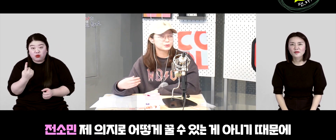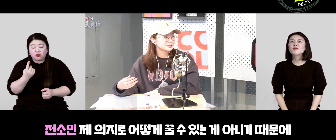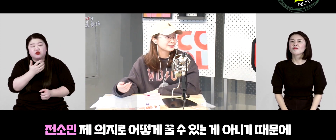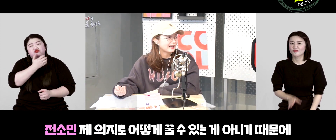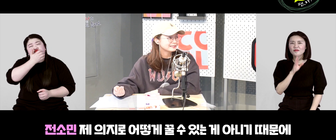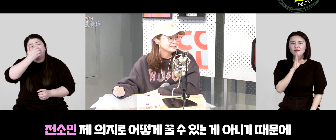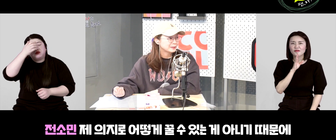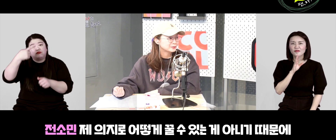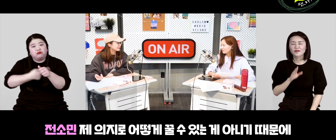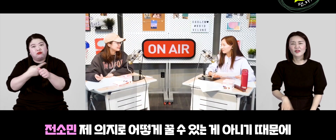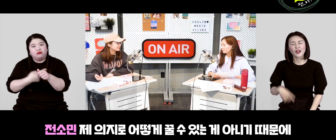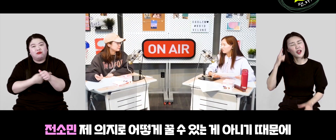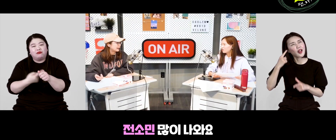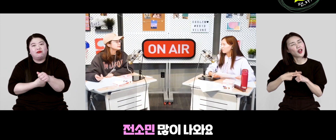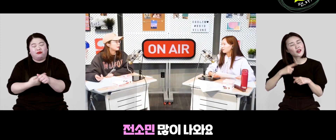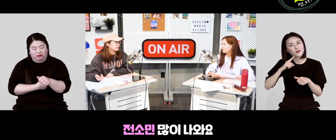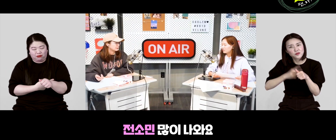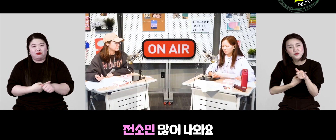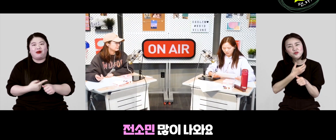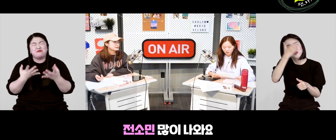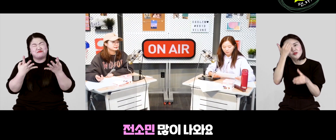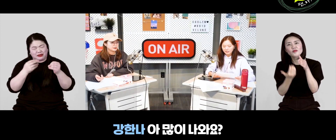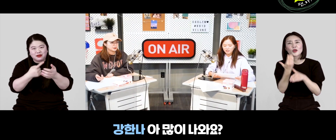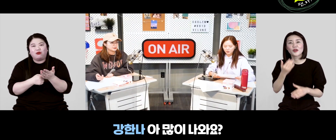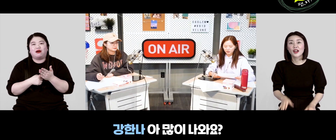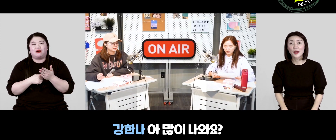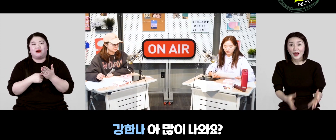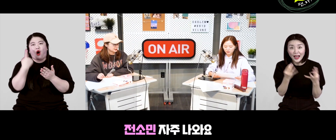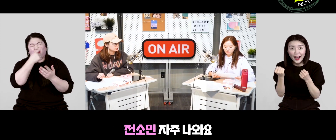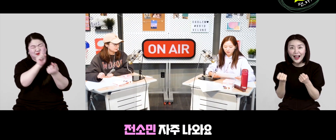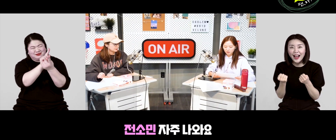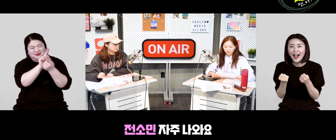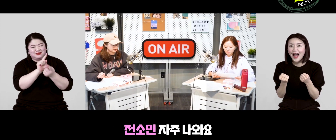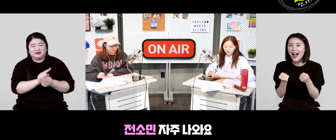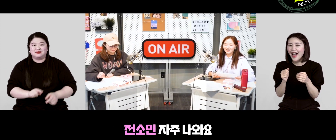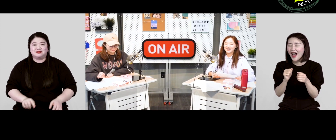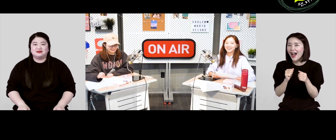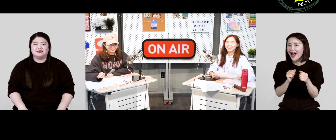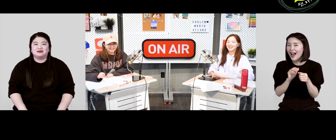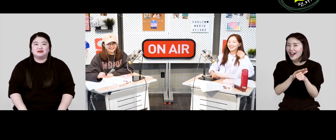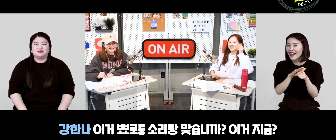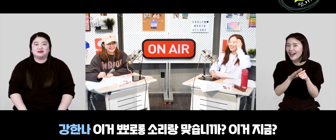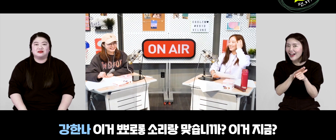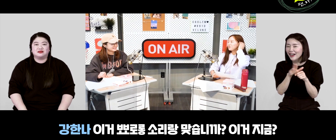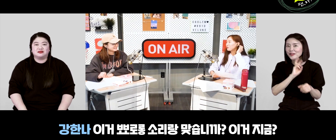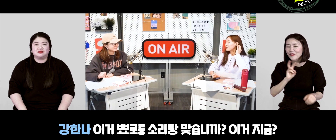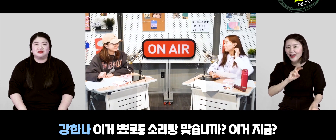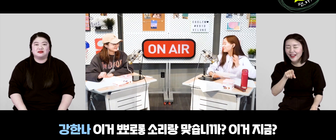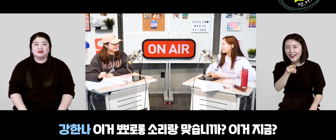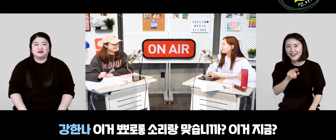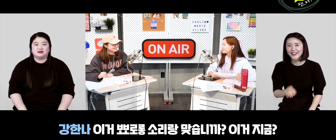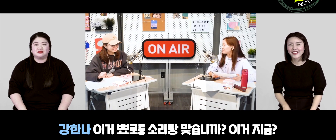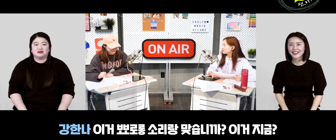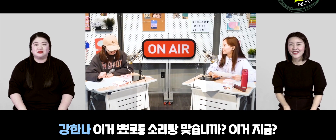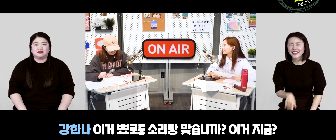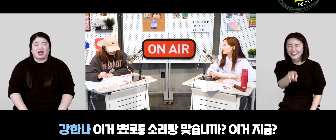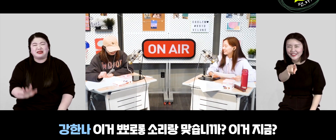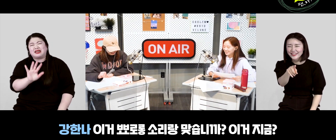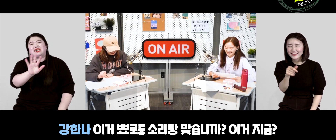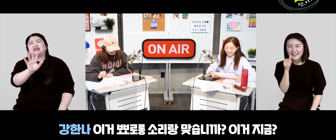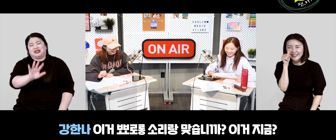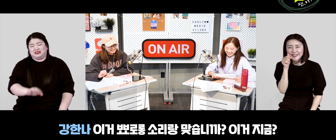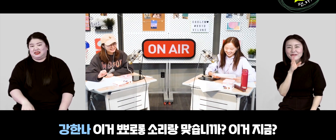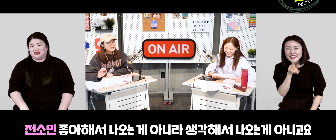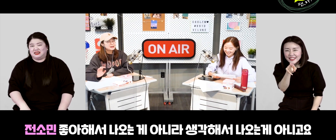어떻게 꿀 수 있는 게 아니기 때문에 무의식의 발현이에요. 많이 나와요. 자주 나와요. 이거 뾰로롱 소리랑 맞습니까? 이거